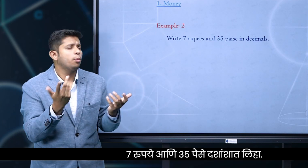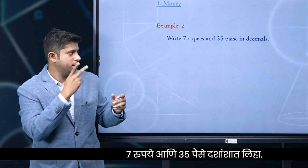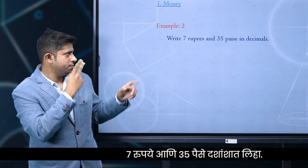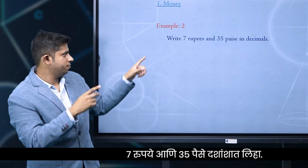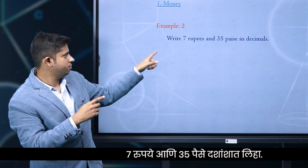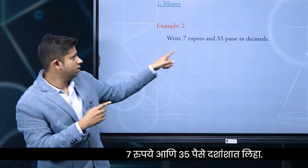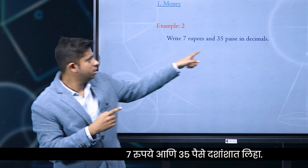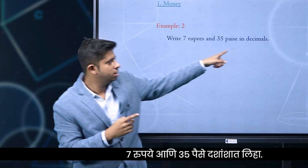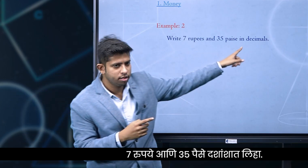दशांशात लिहा.